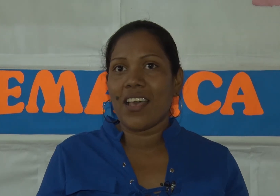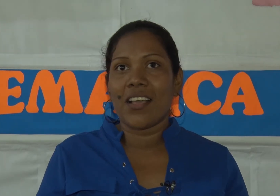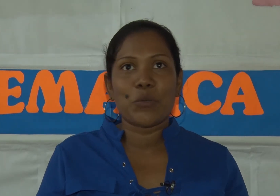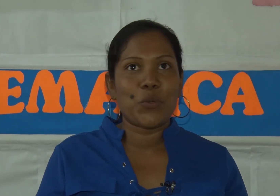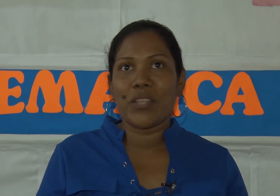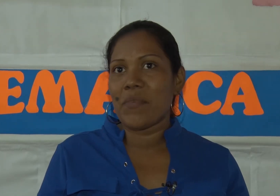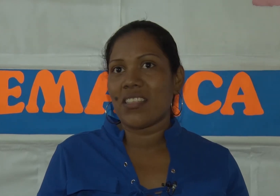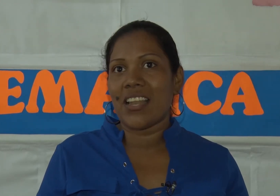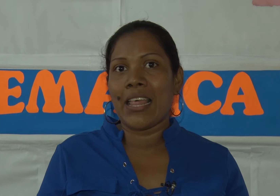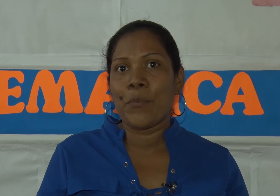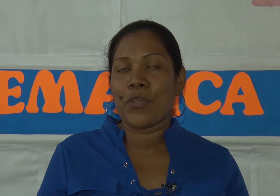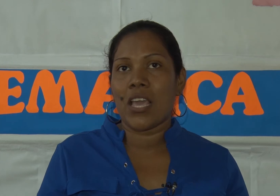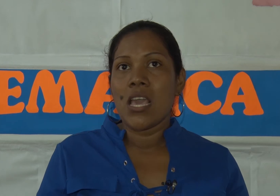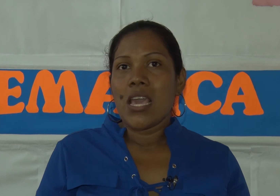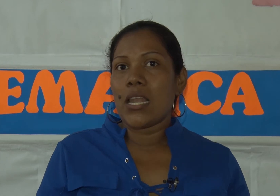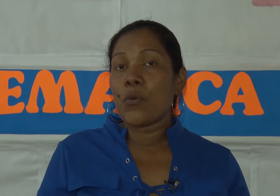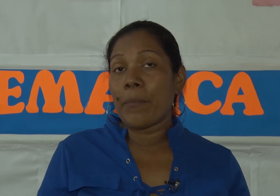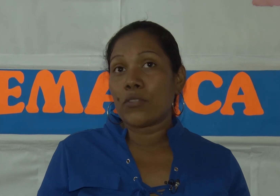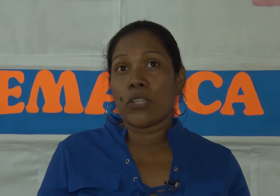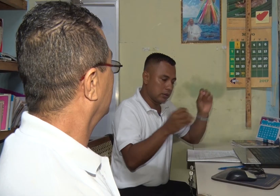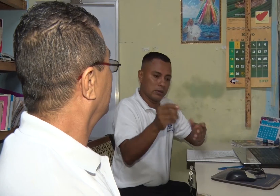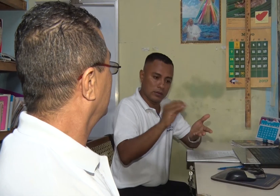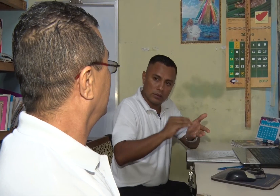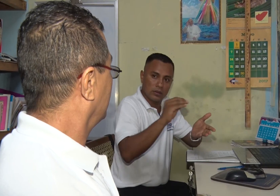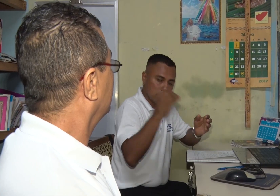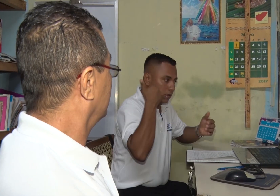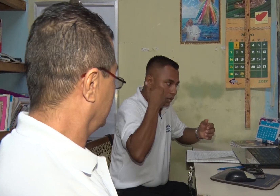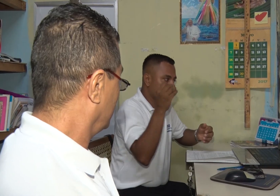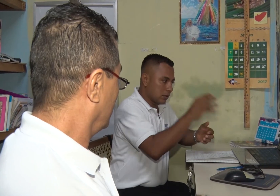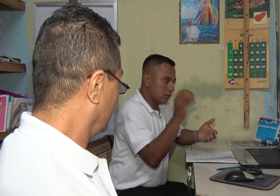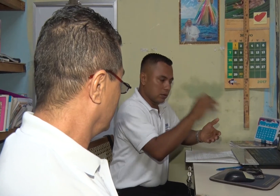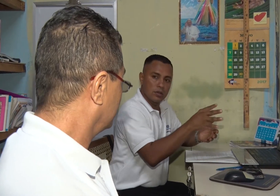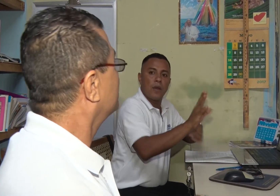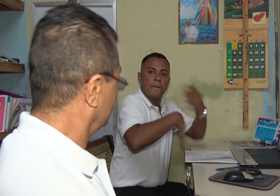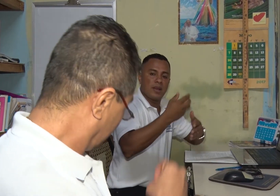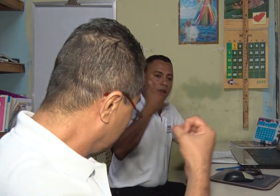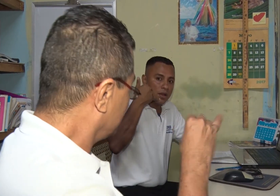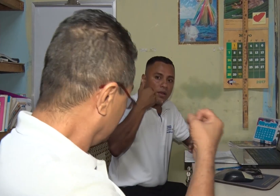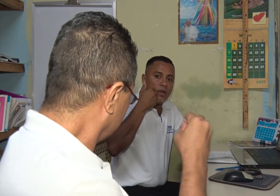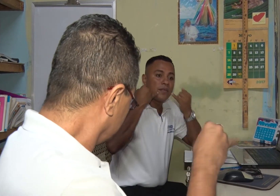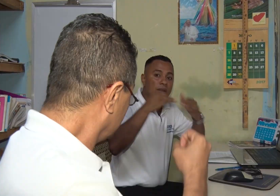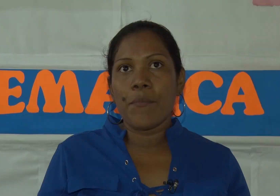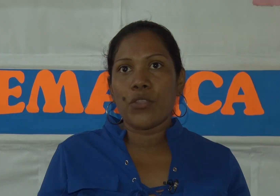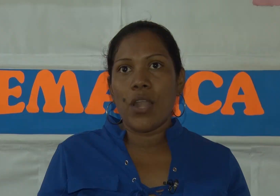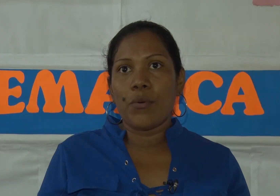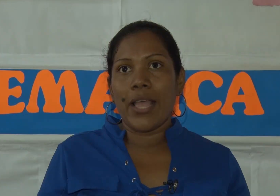en absolutamente nada, porque él es una persona muy capaz. Y desde que ingresó a este ámbito laboral se